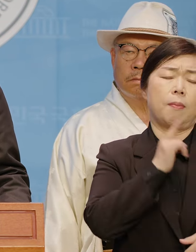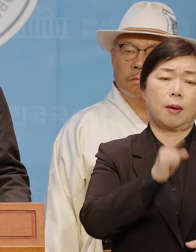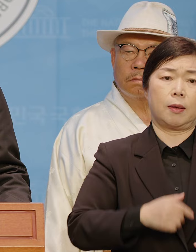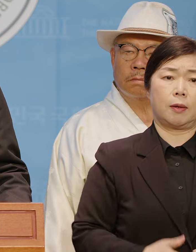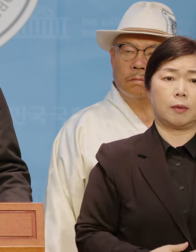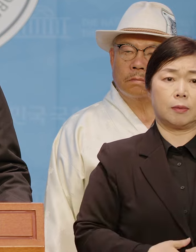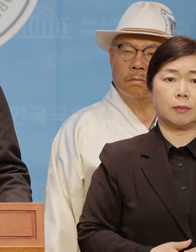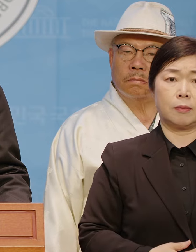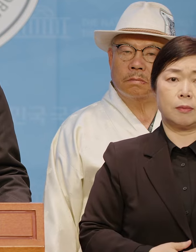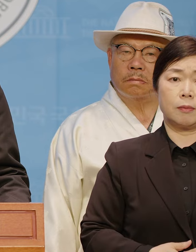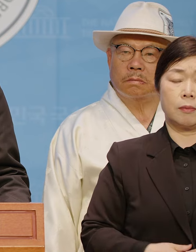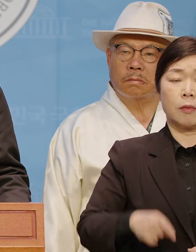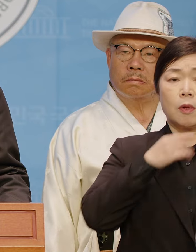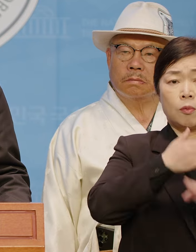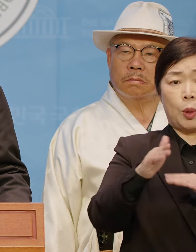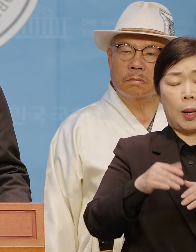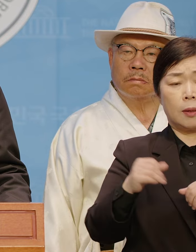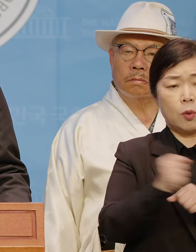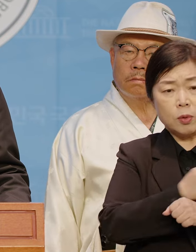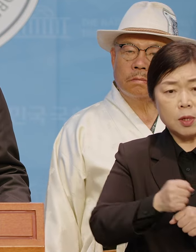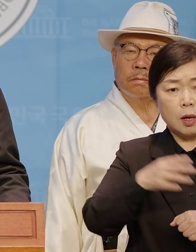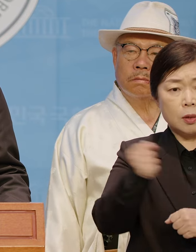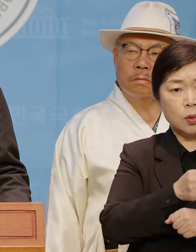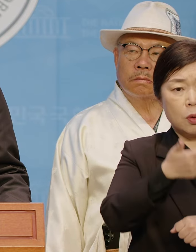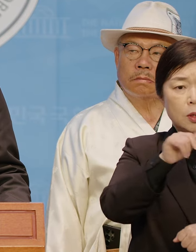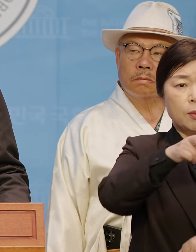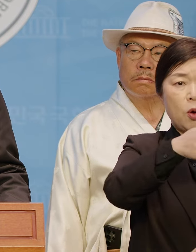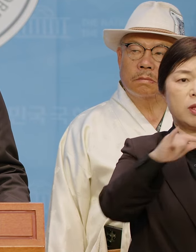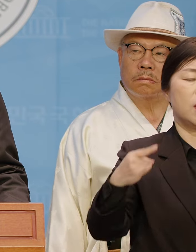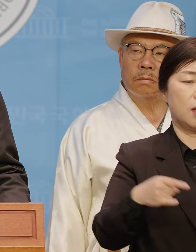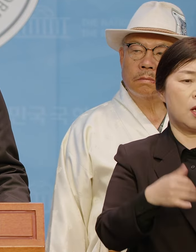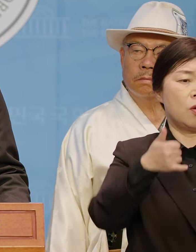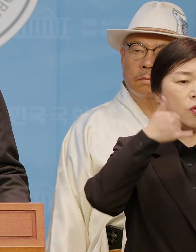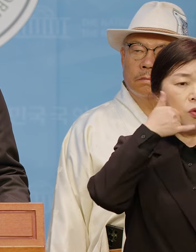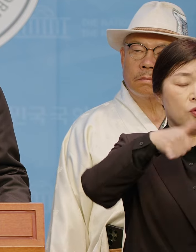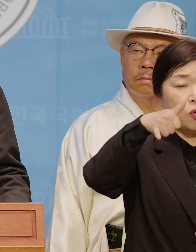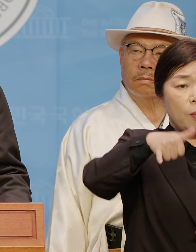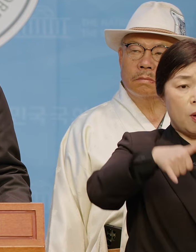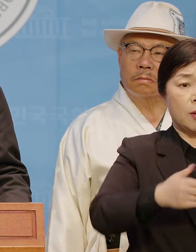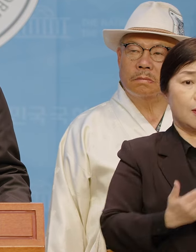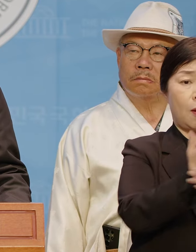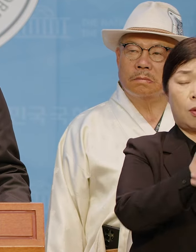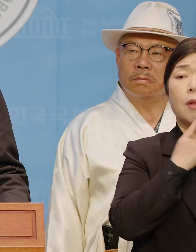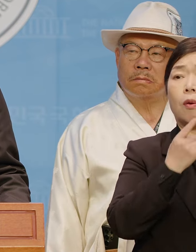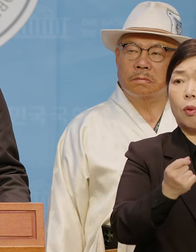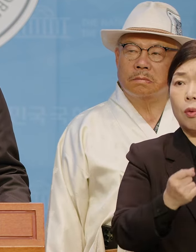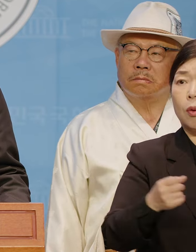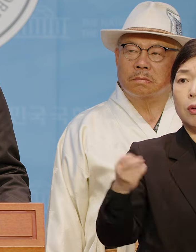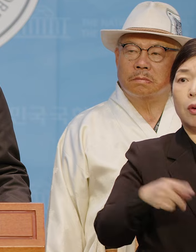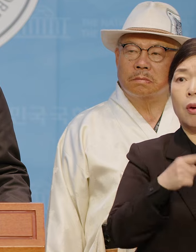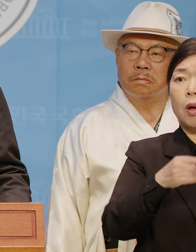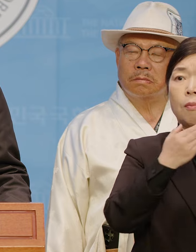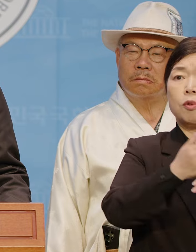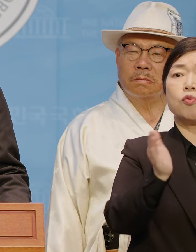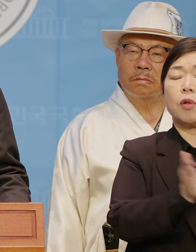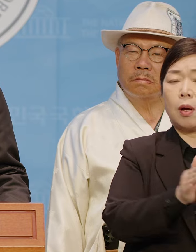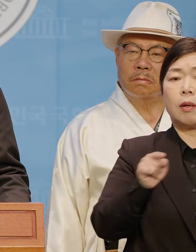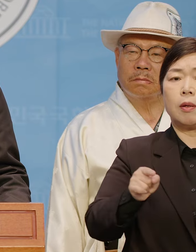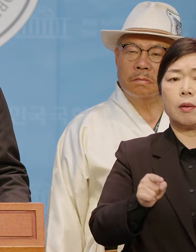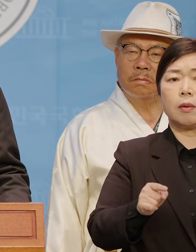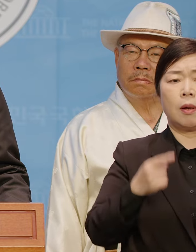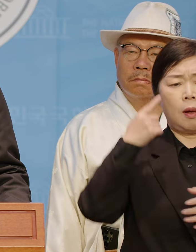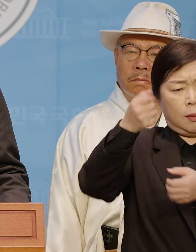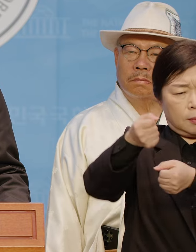일삼으며 북한 공작으로 김건희 여사의 백 사건이 벌어진 것이고 이것을 더불어민주당이